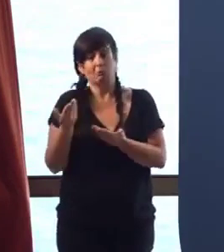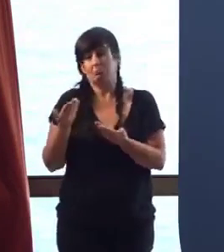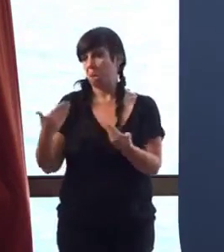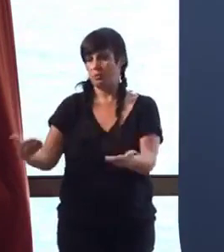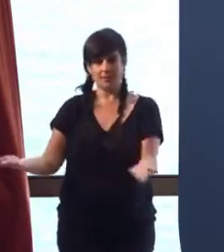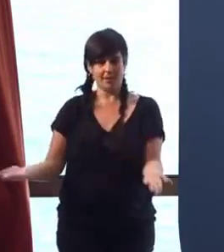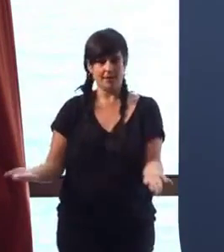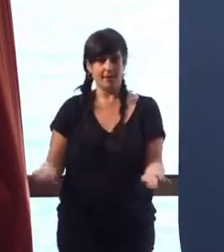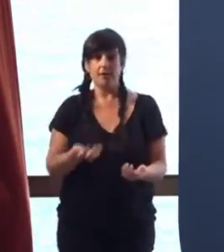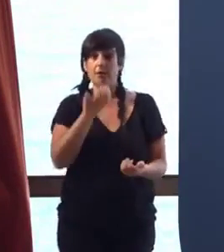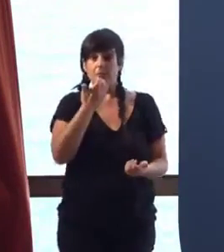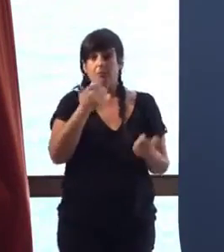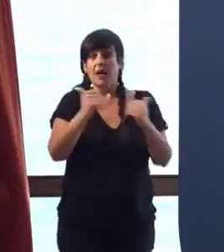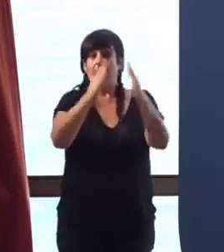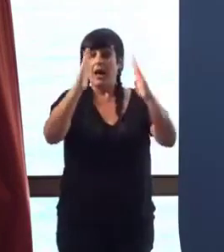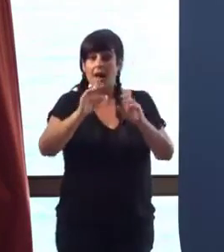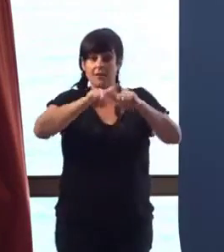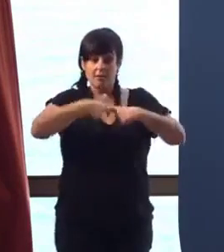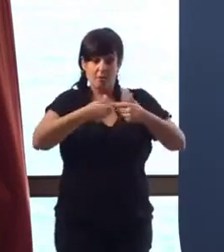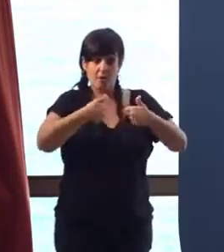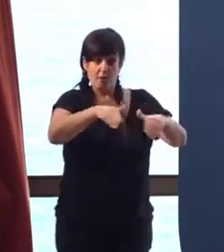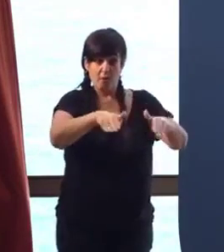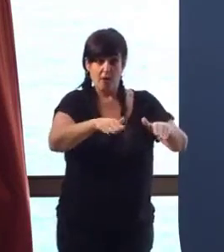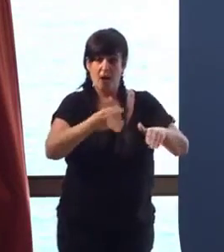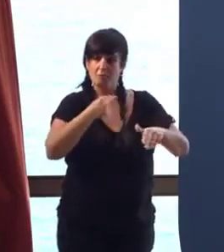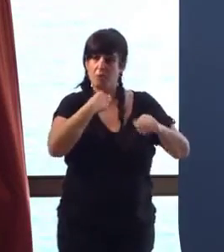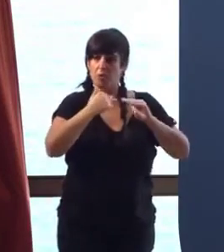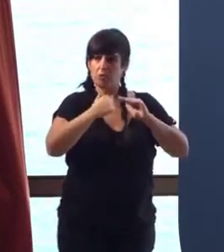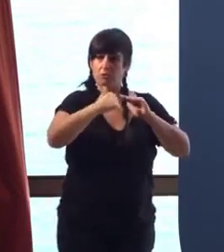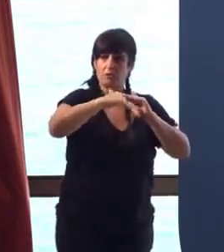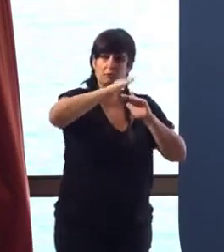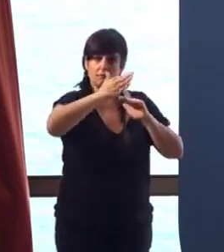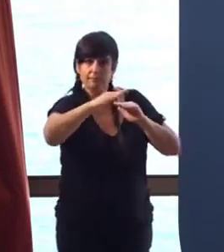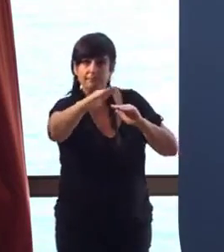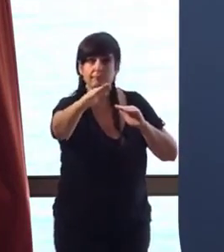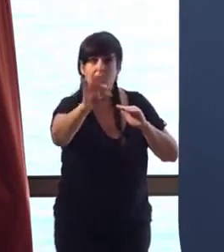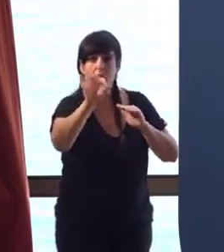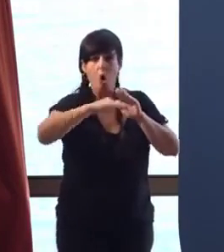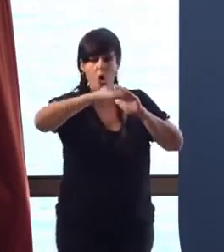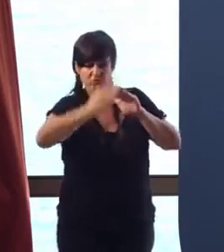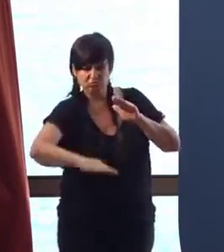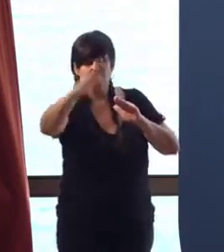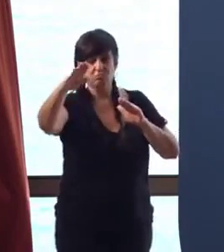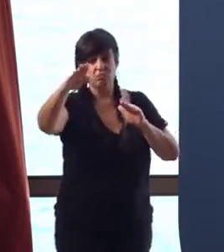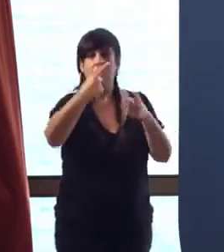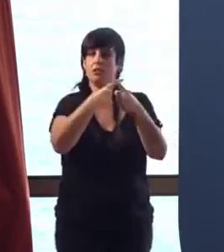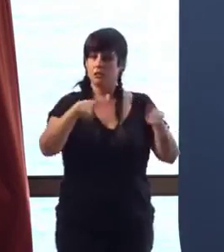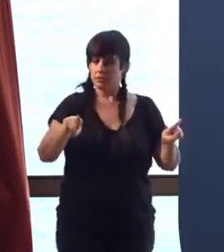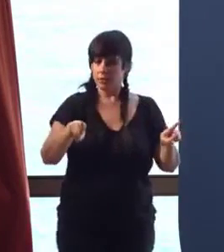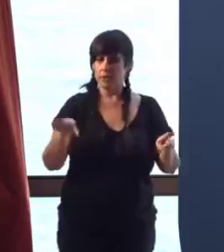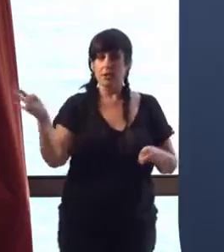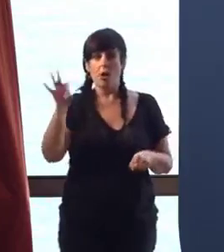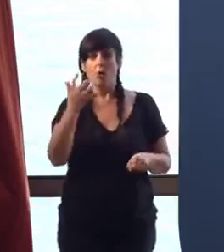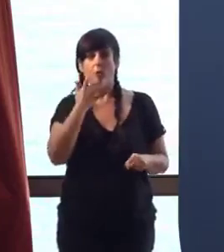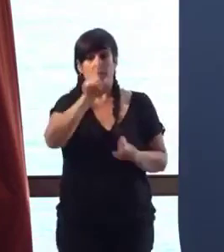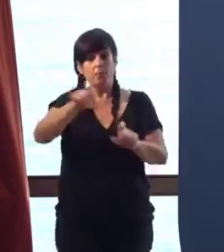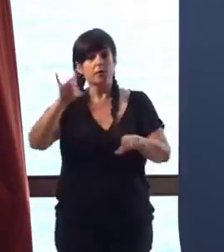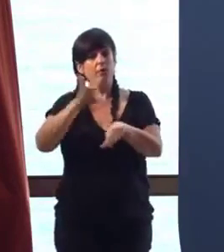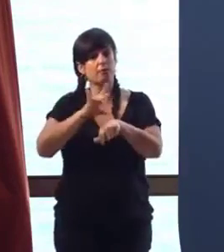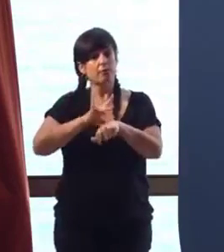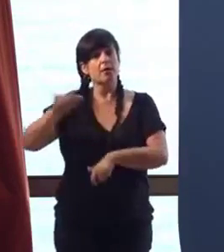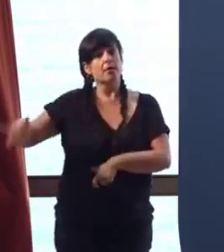familia de su casa con buen tono o con mal tono. No es lo mismo que dejen a los enfermos de hepatitis C sin medicamentos, con